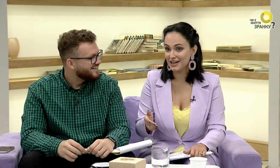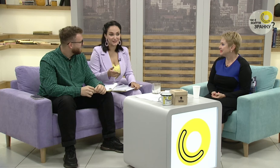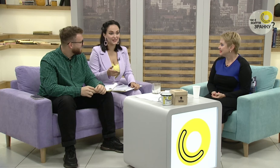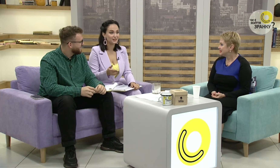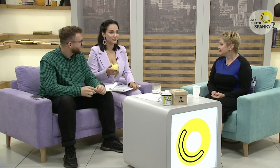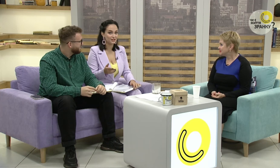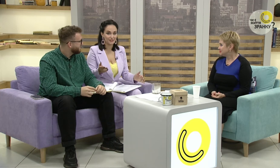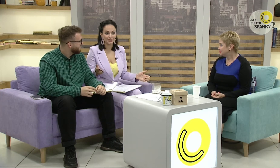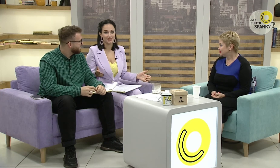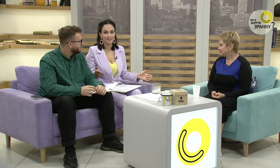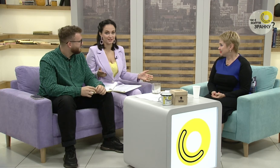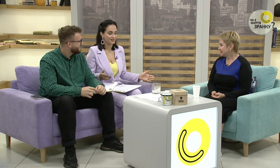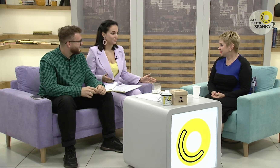звичайно, найголовніше, чиє життя зранку? Да.